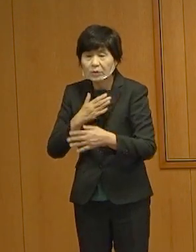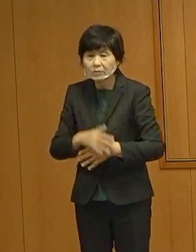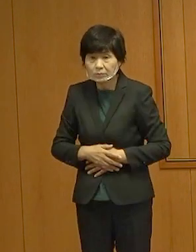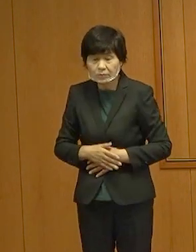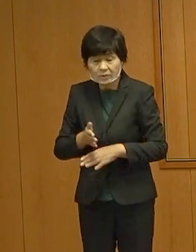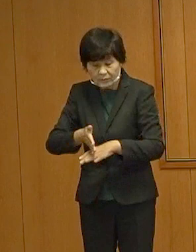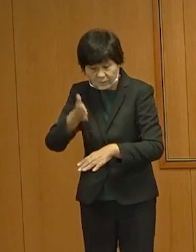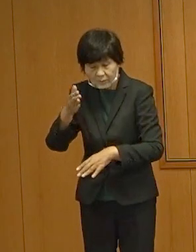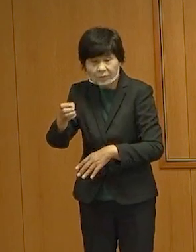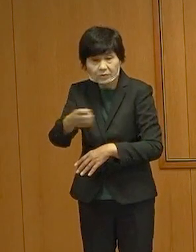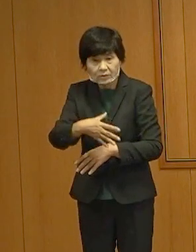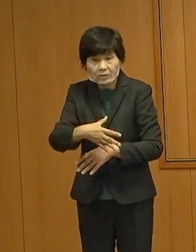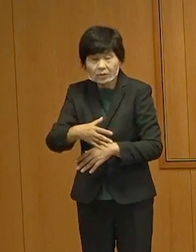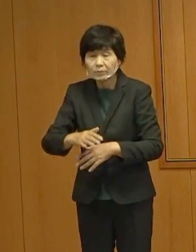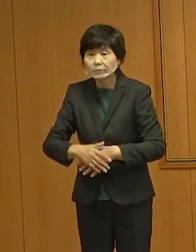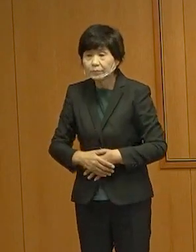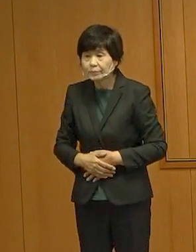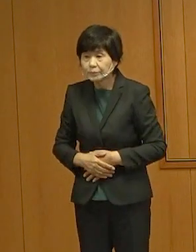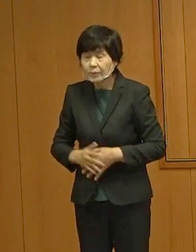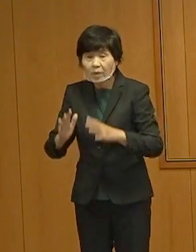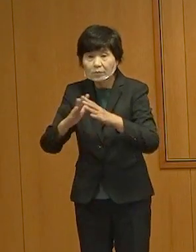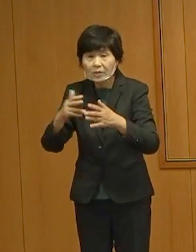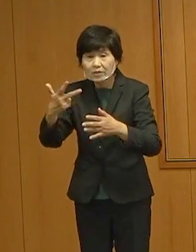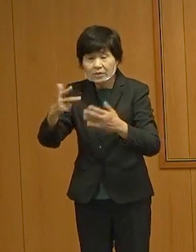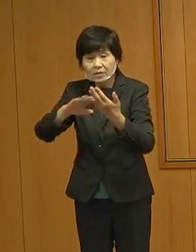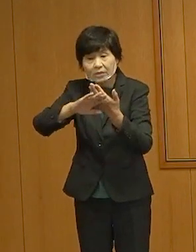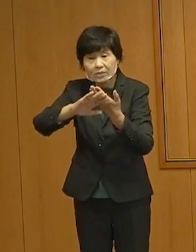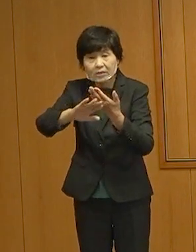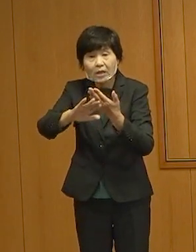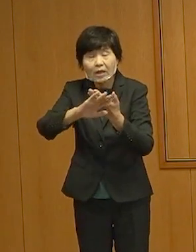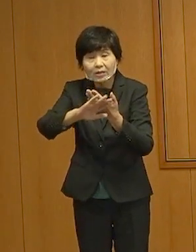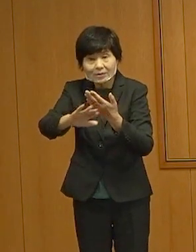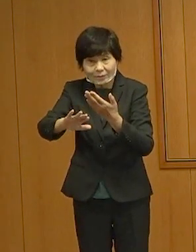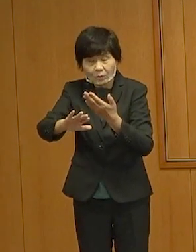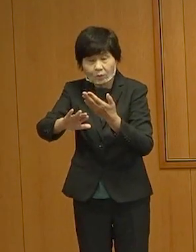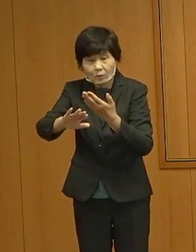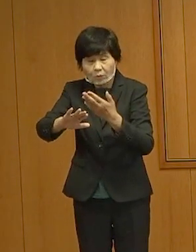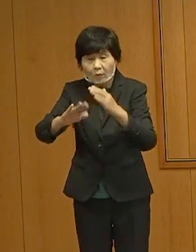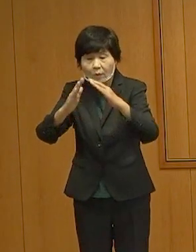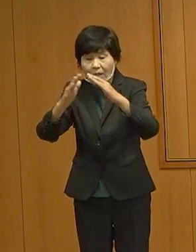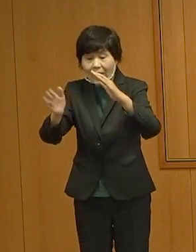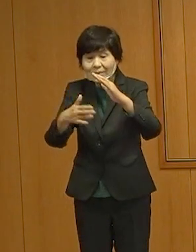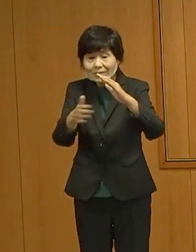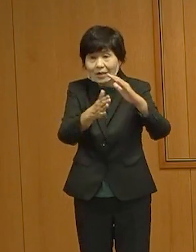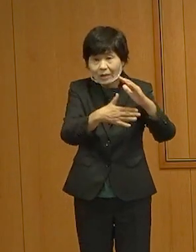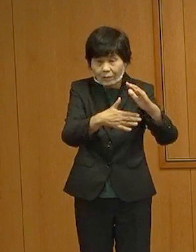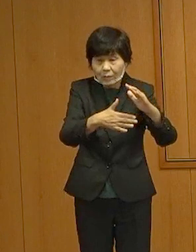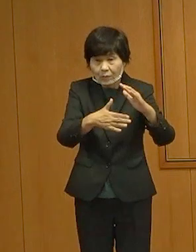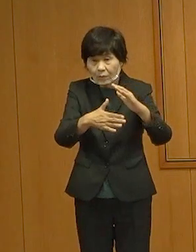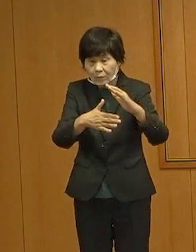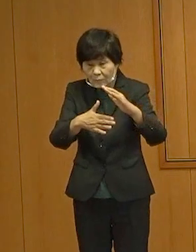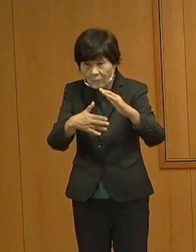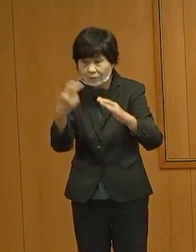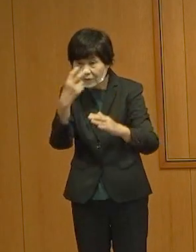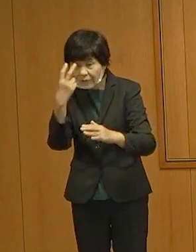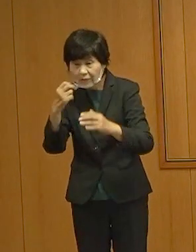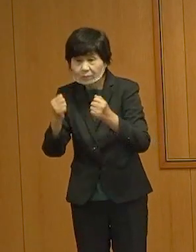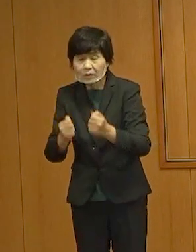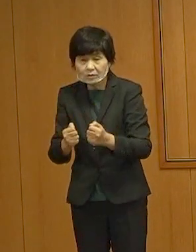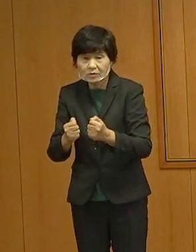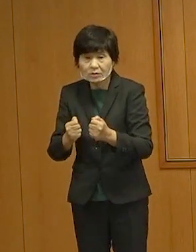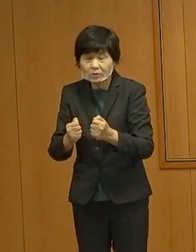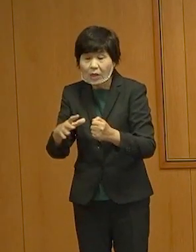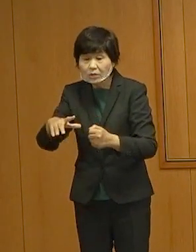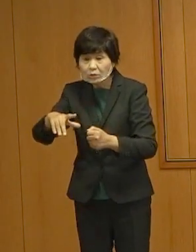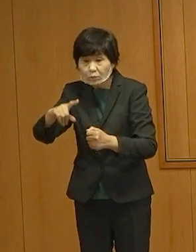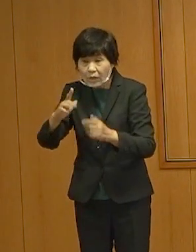で、ちょっと宮崎市以外のこの空き家とかの問題をちょっと取材しているんですけど、もちろんまずはお願いベースでこう